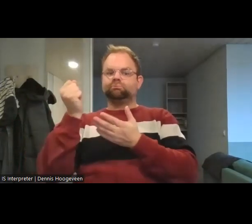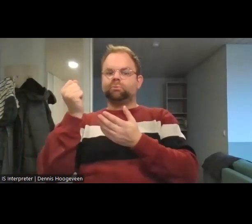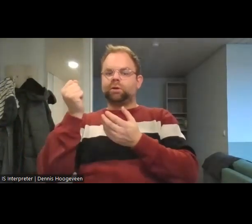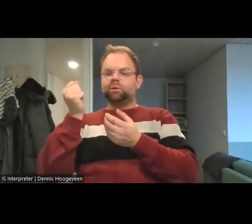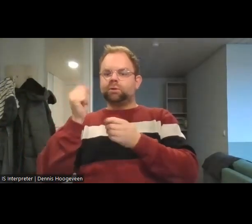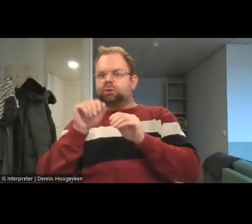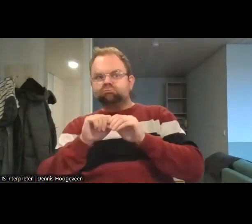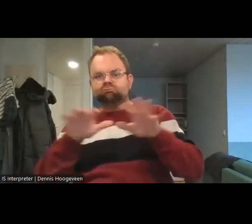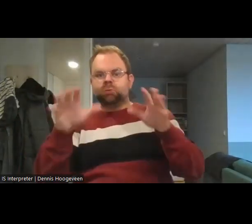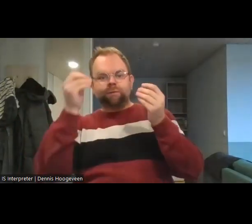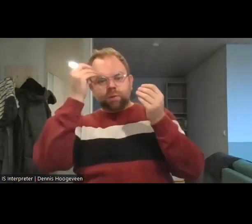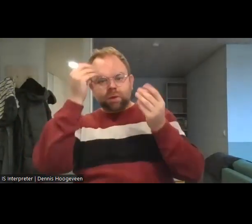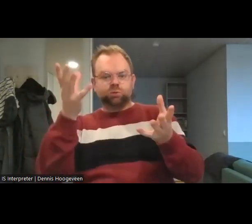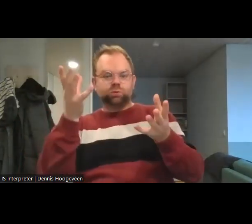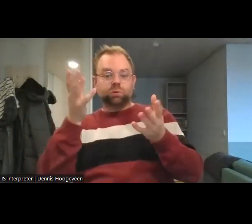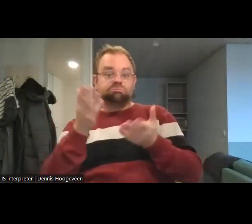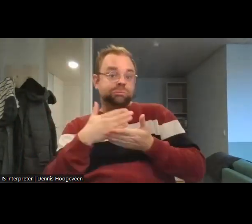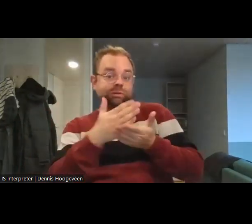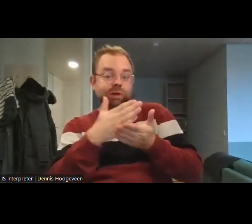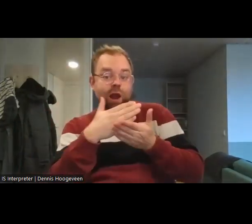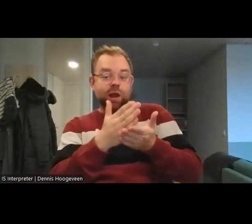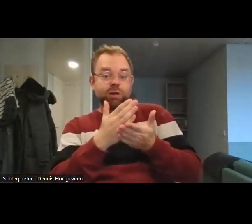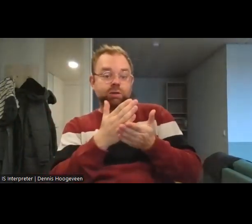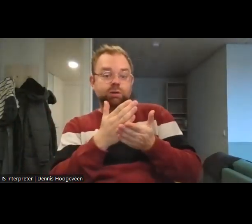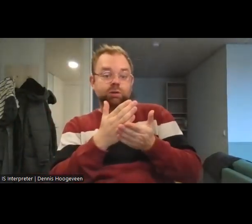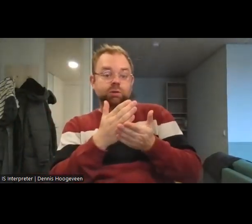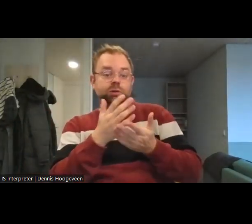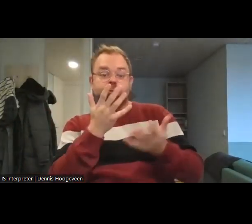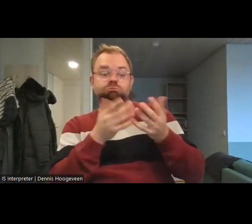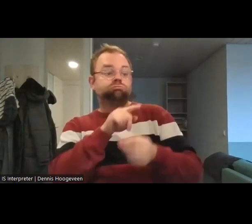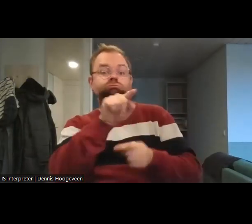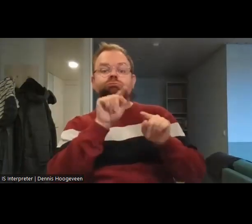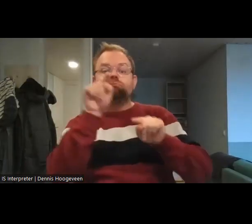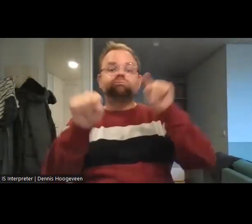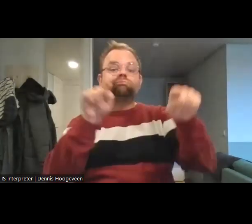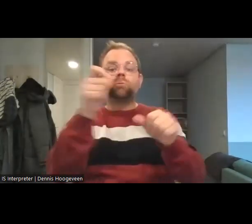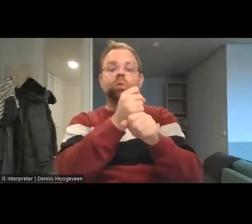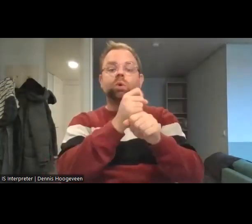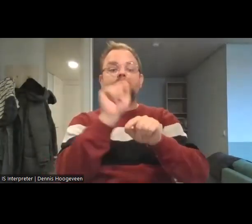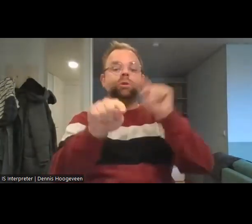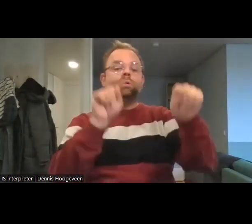euh, pour avancer les droits des personnes avec handicap, soit